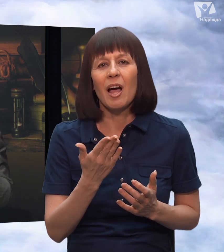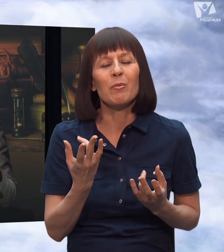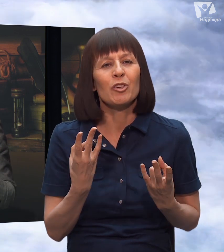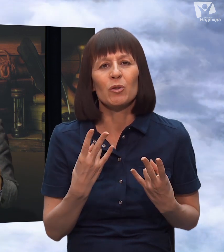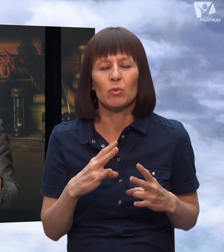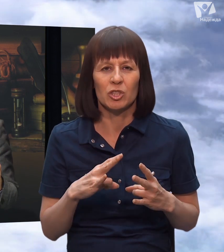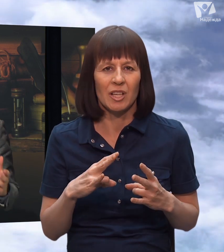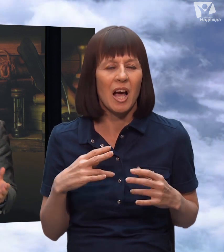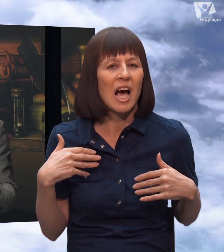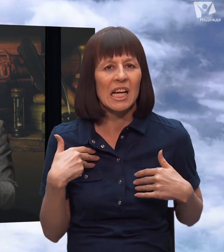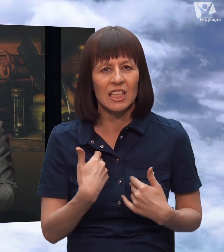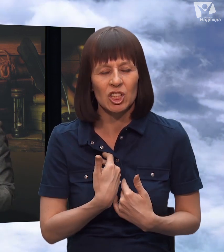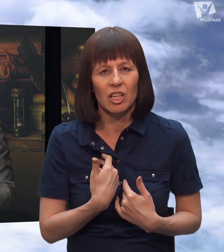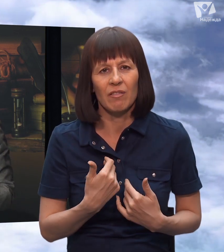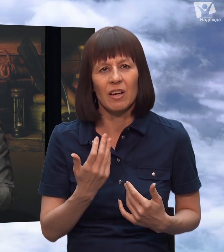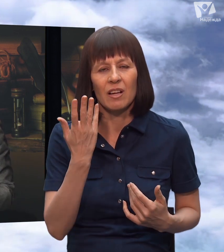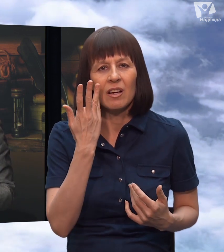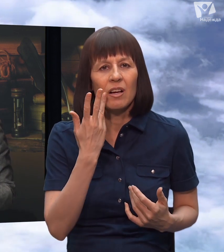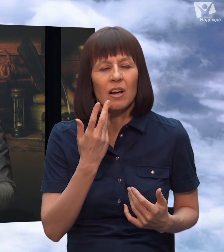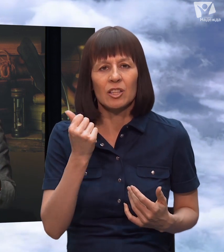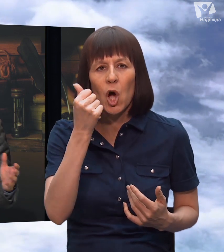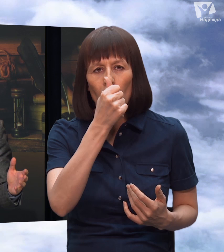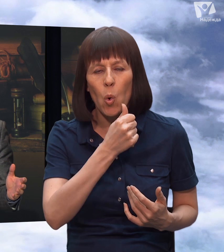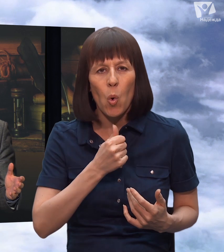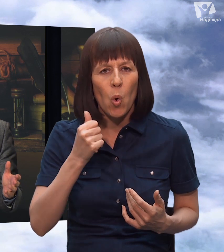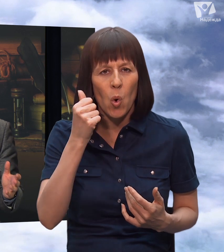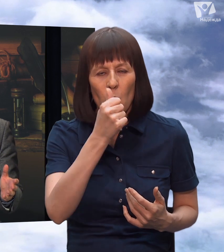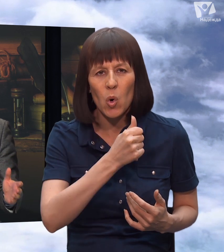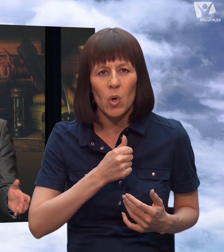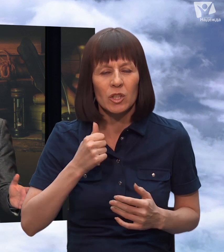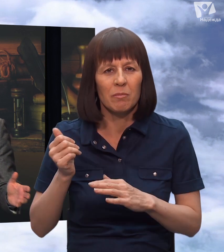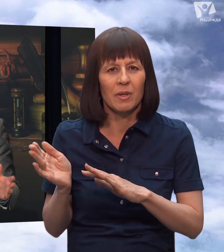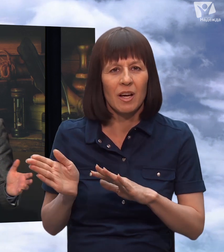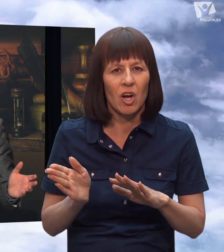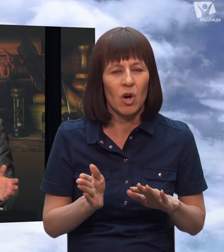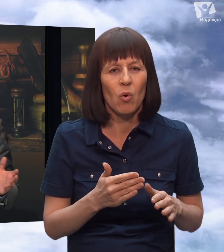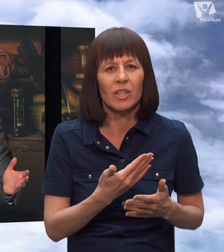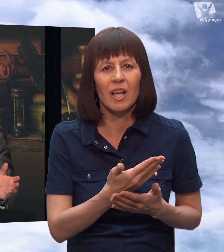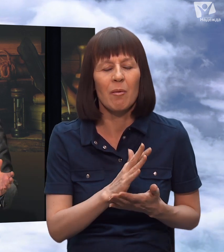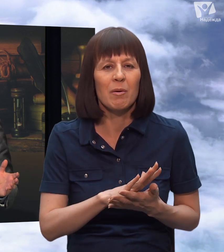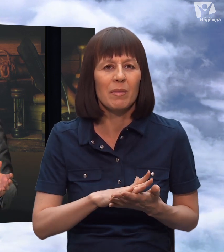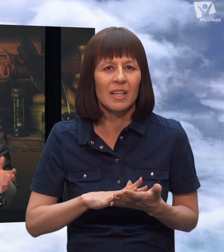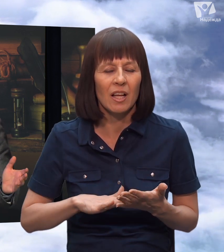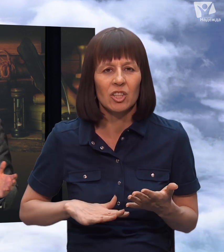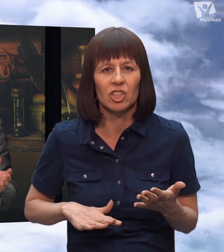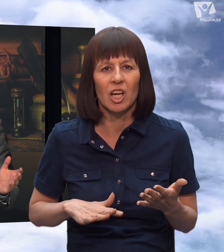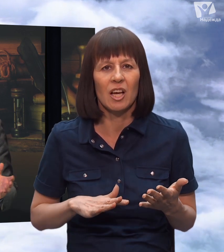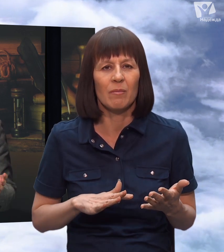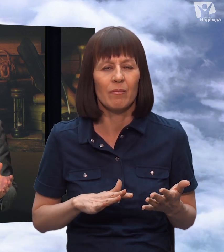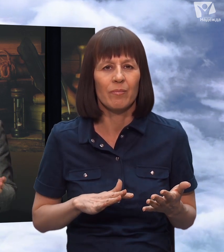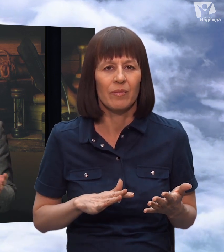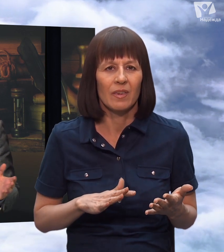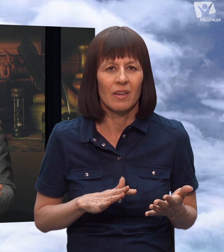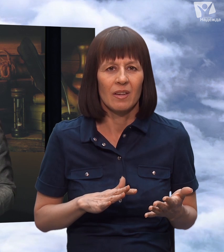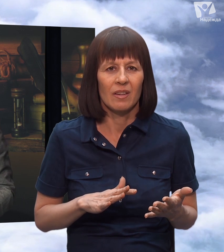должны разочаровываться когда проходят годы а мы по-прежнему продолжаем наблюдать своей жизни какие-то еще вещи